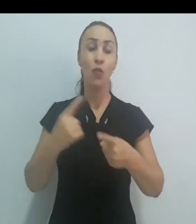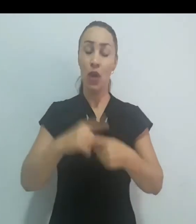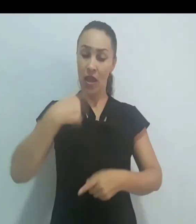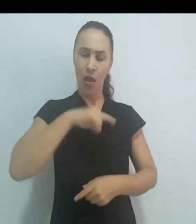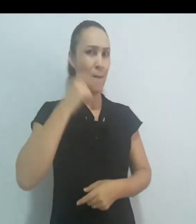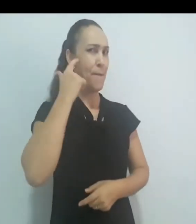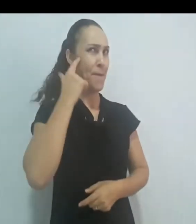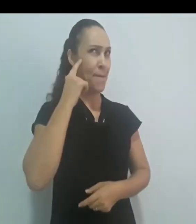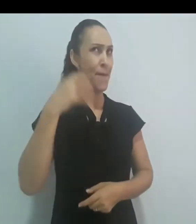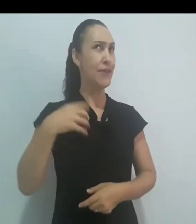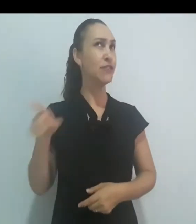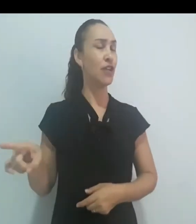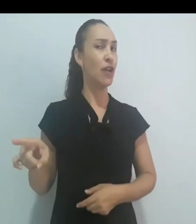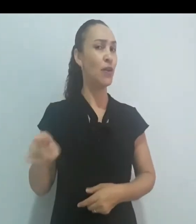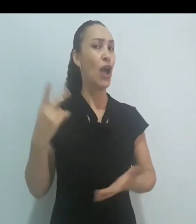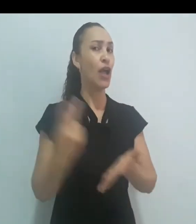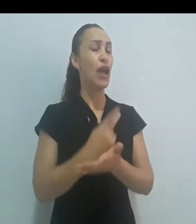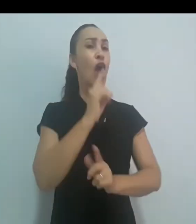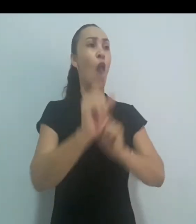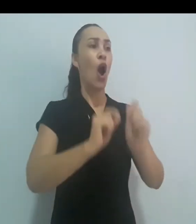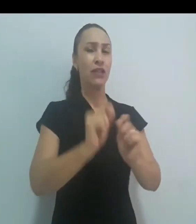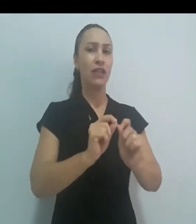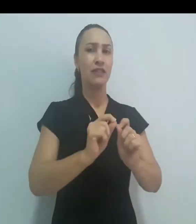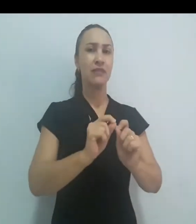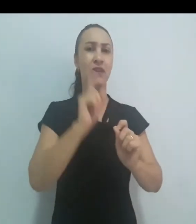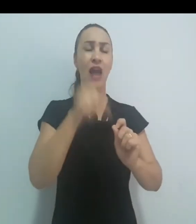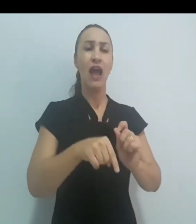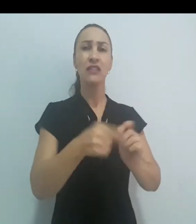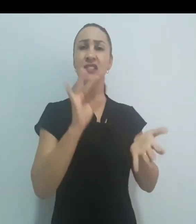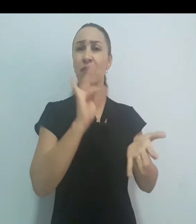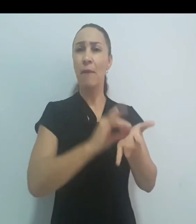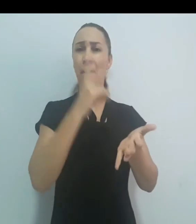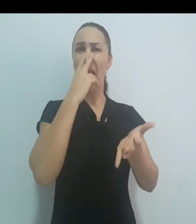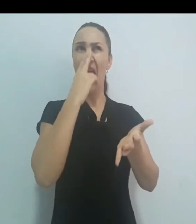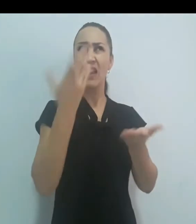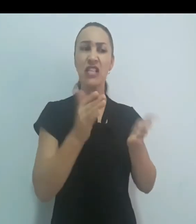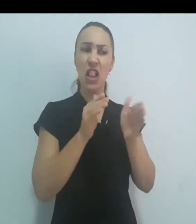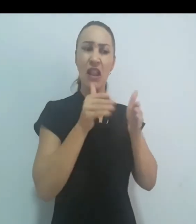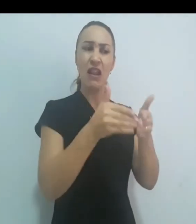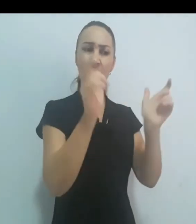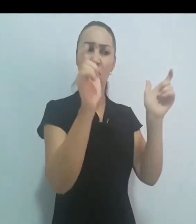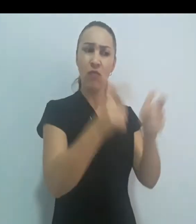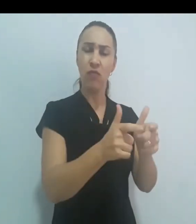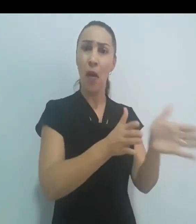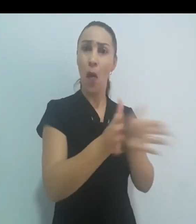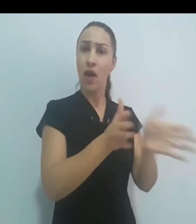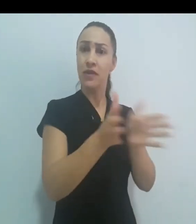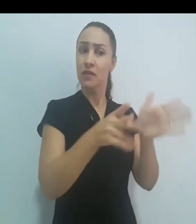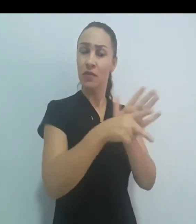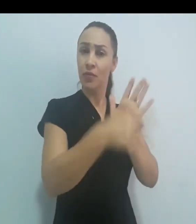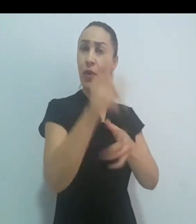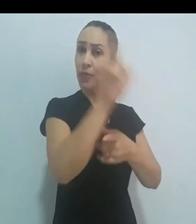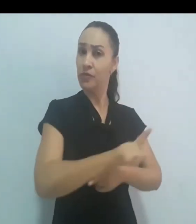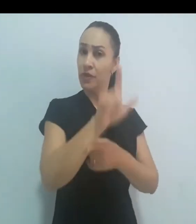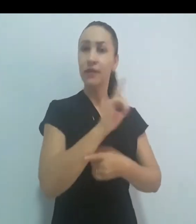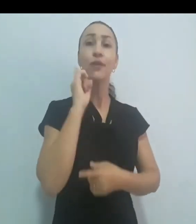Se a gente pensar dessa forma, então a gente anula, né? E a gente diminui, restringe o acesso de uma